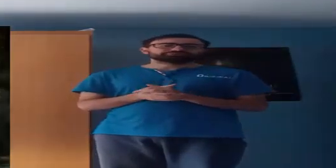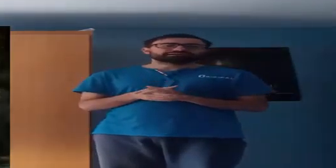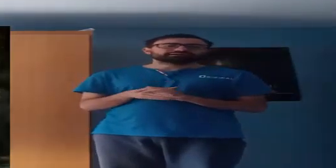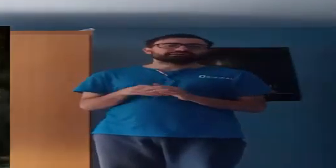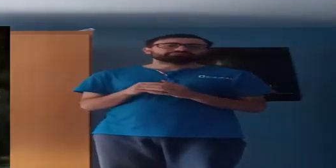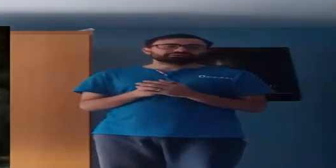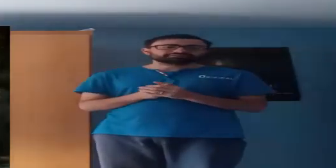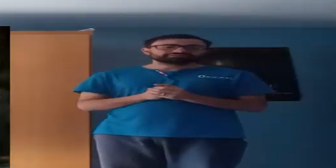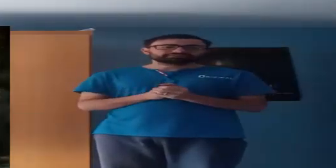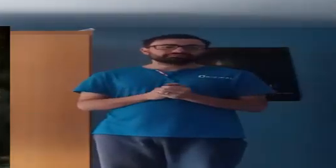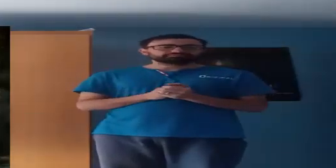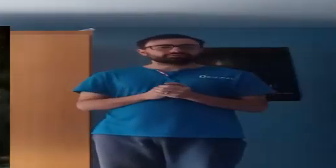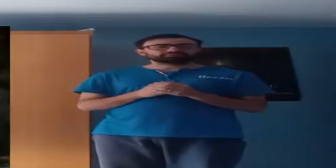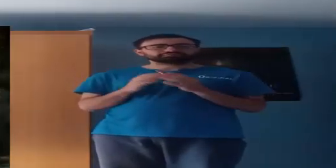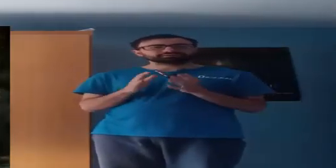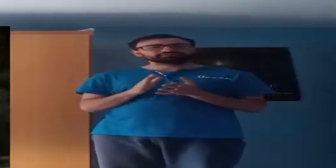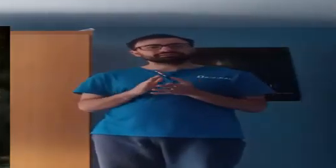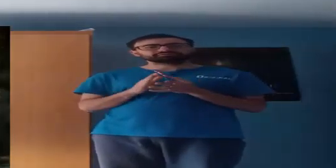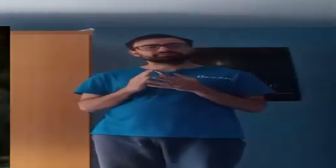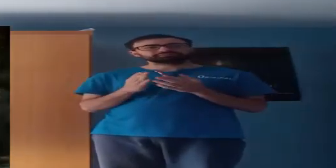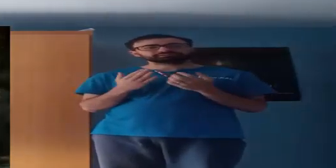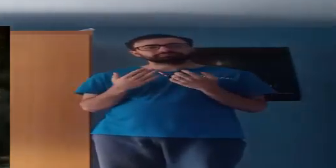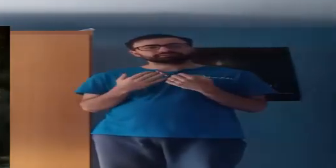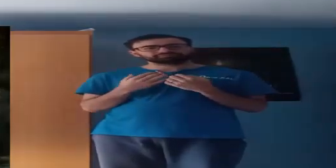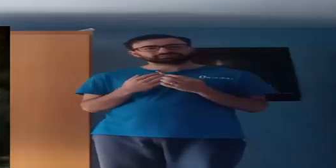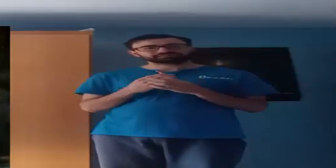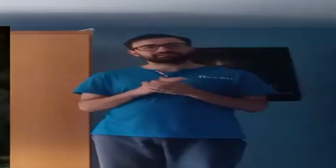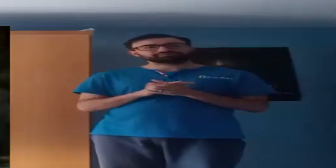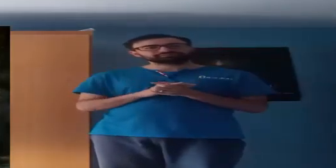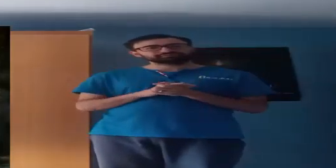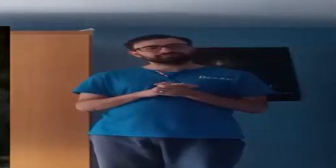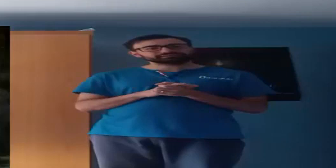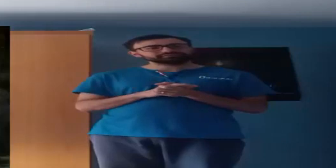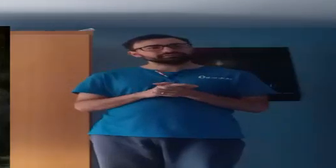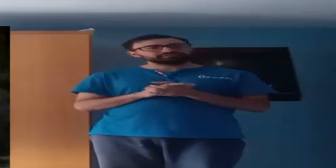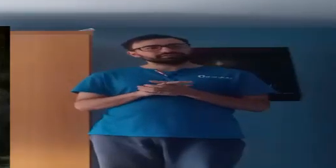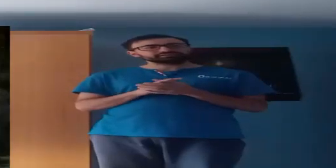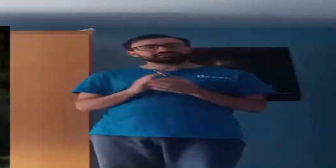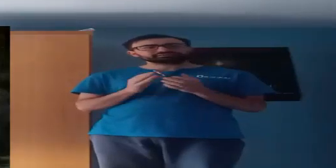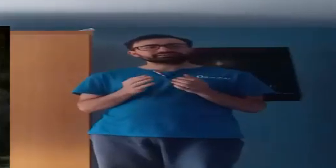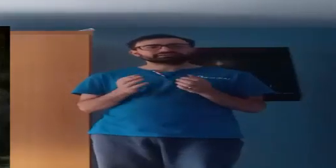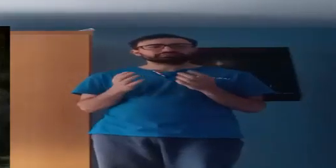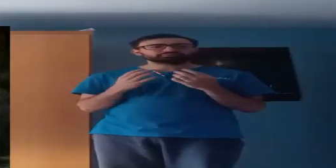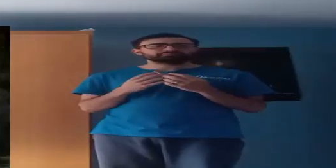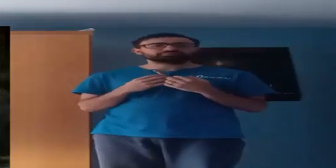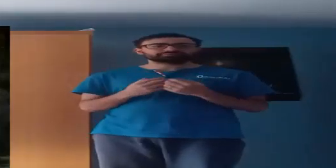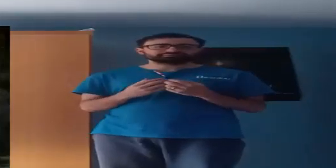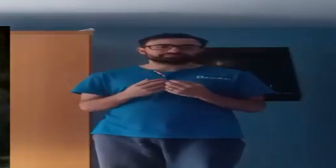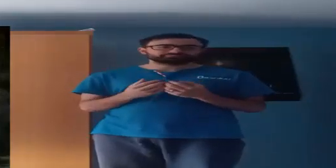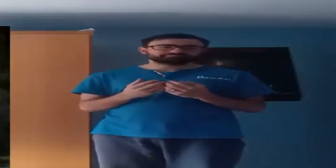esposa Eurídice. Orfeo le toca unas preciosas canciones y Hades quedó conmovido.